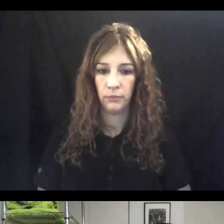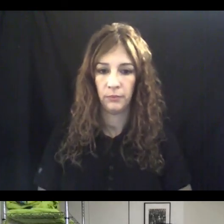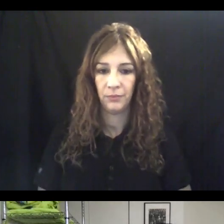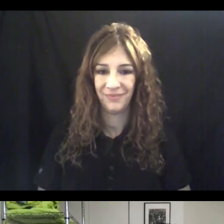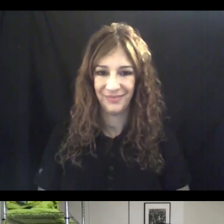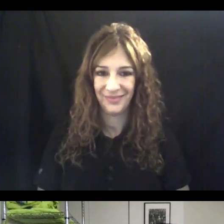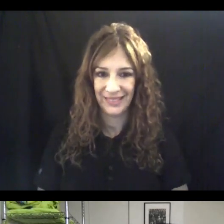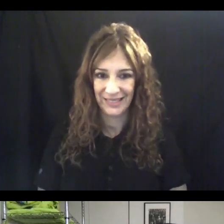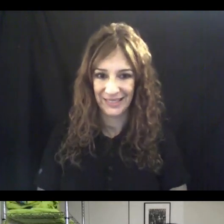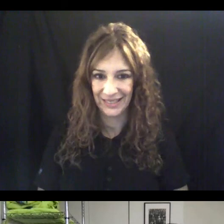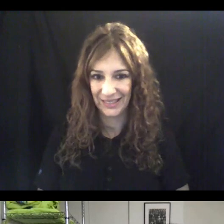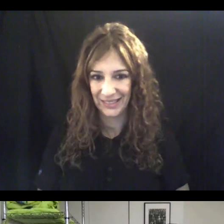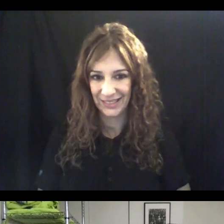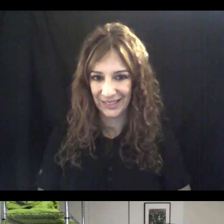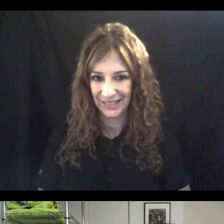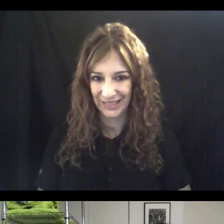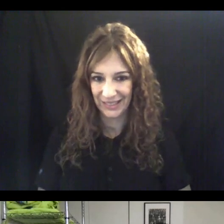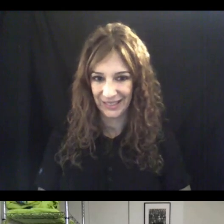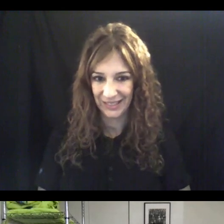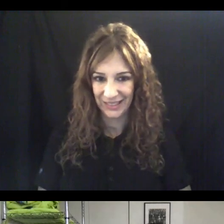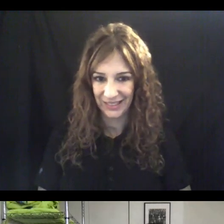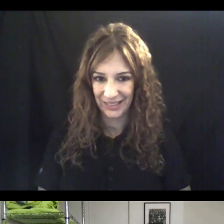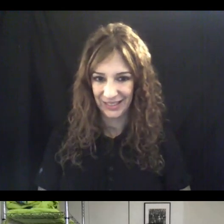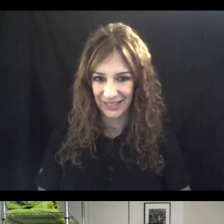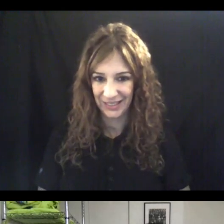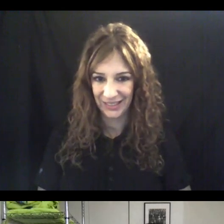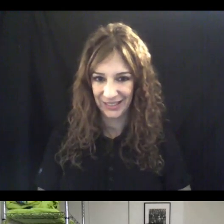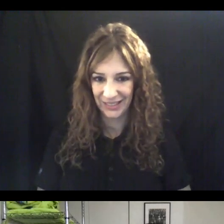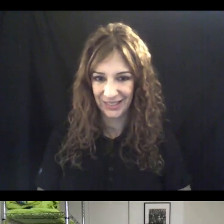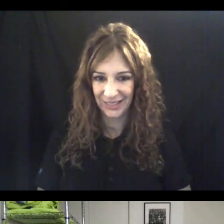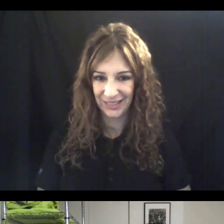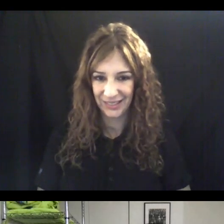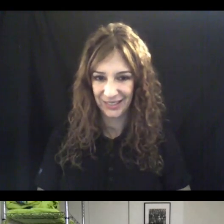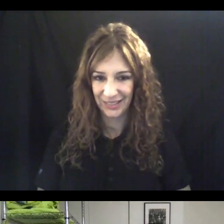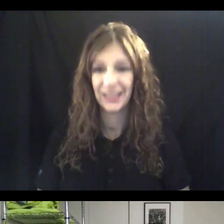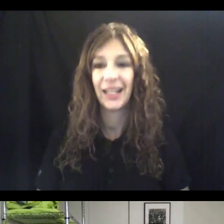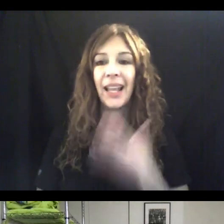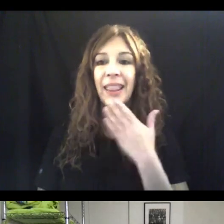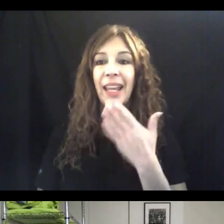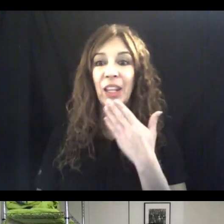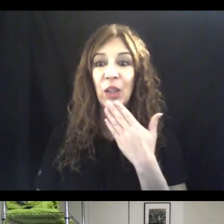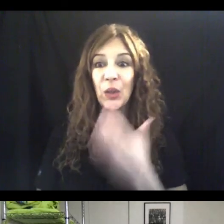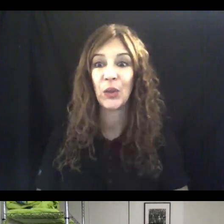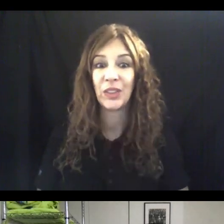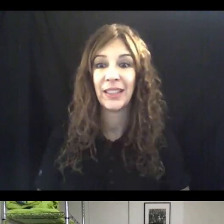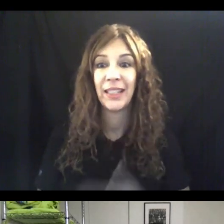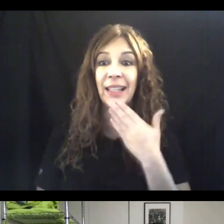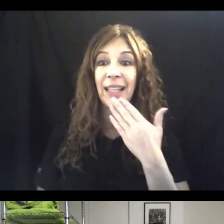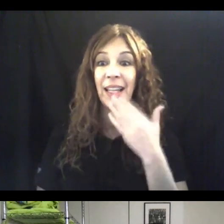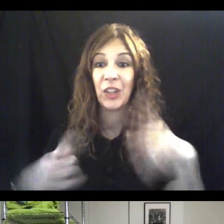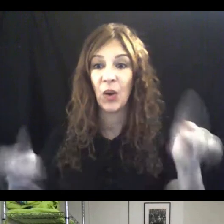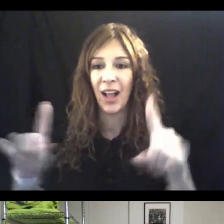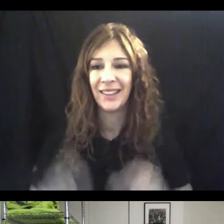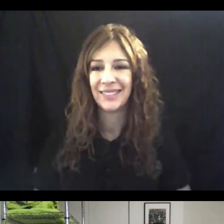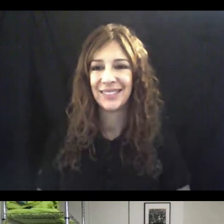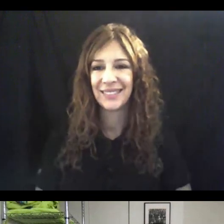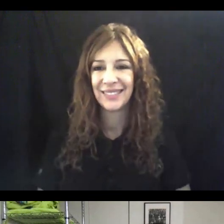appreciation. Gracias. Gracias a todos.